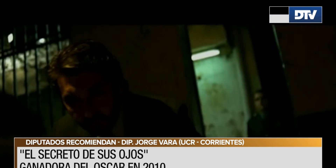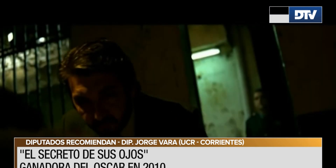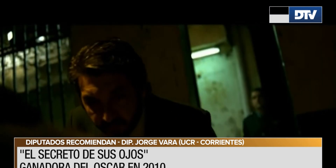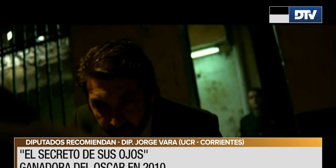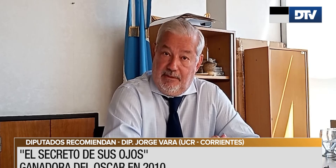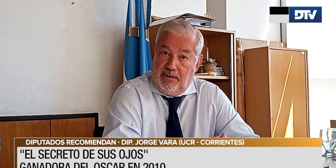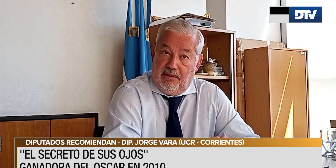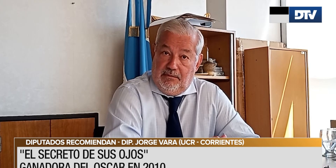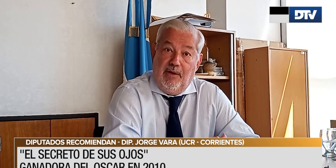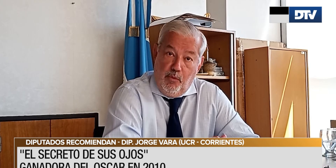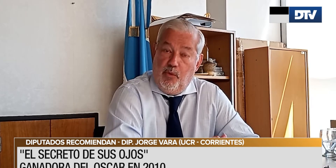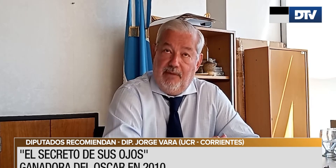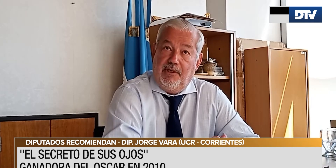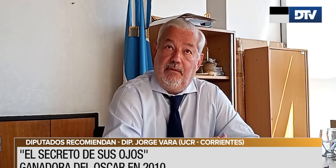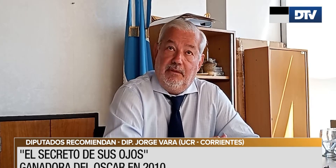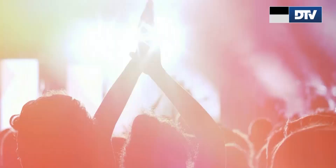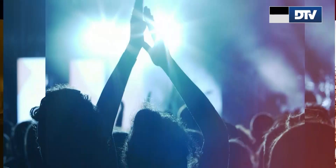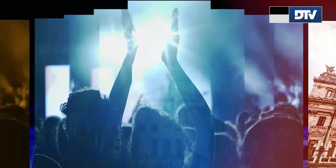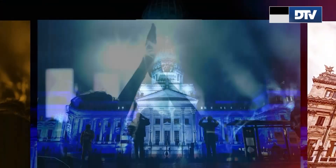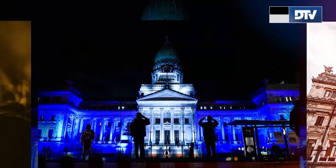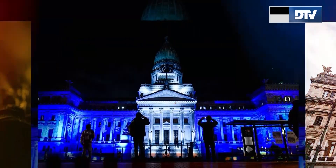parece que sí, esa era una muy buena película.